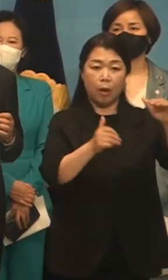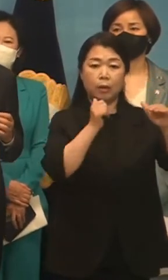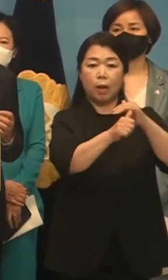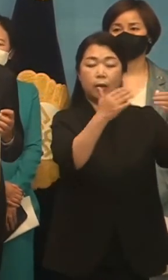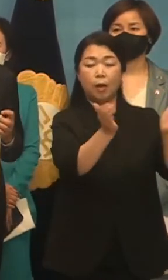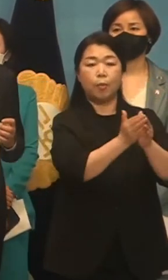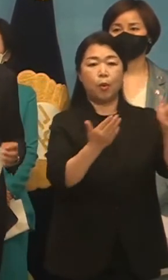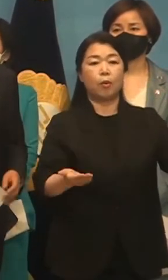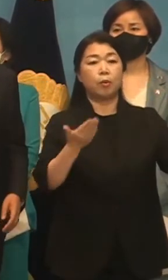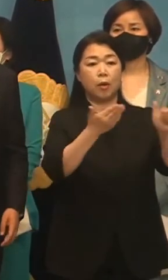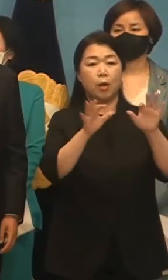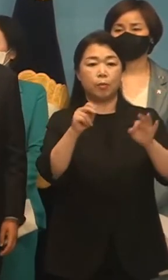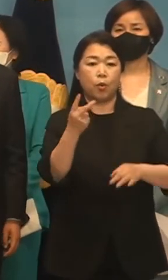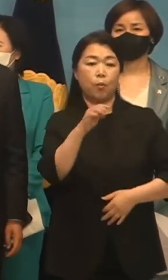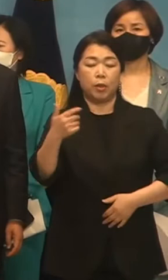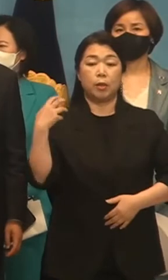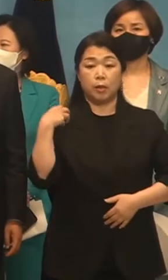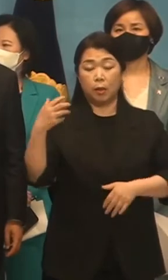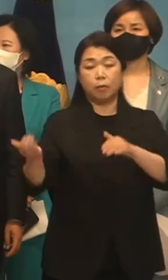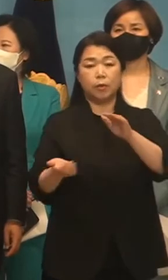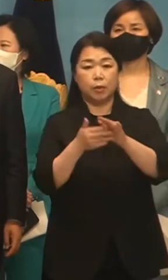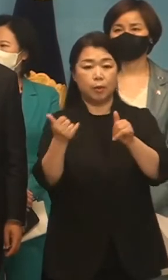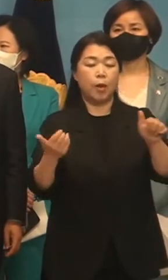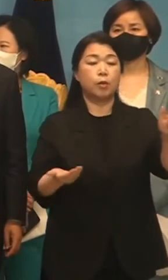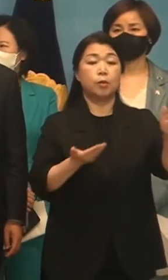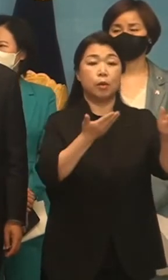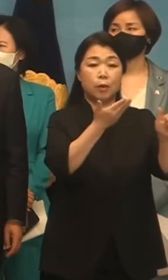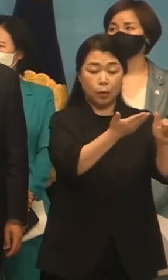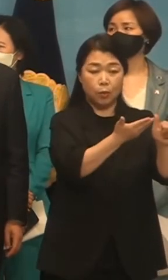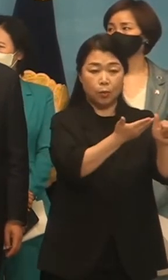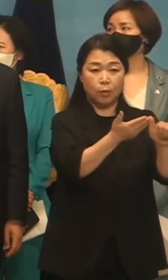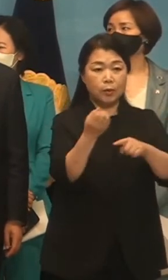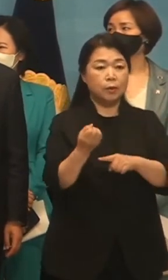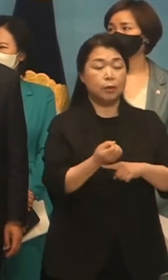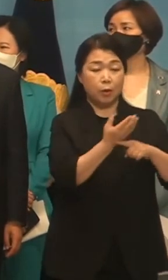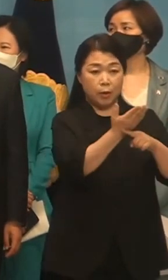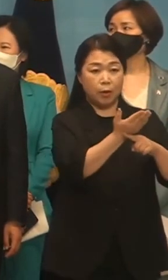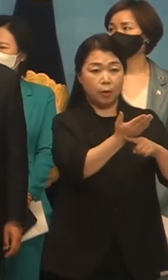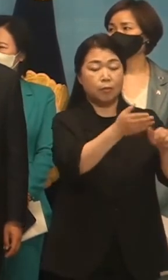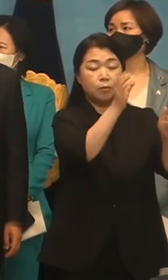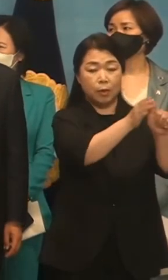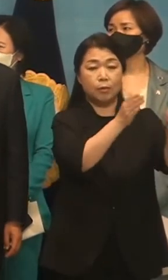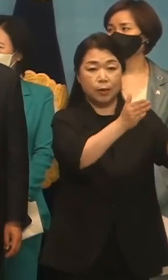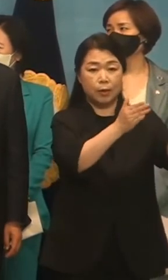당대표님께 김용민 수석대표, 수석 최고위원에 전달할 수 있도록 김용민 최고위원에게